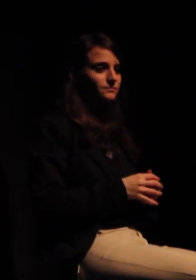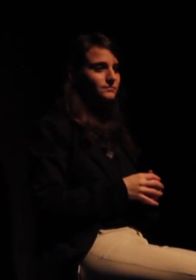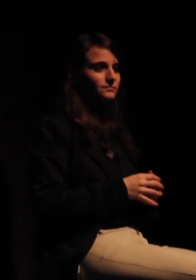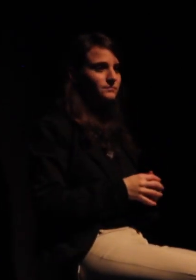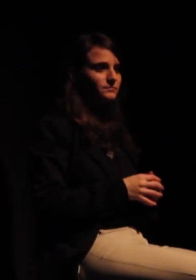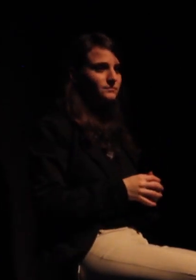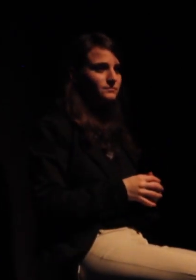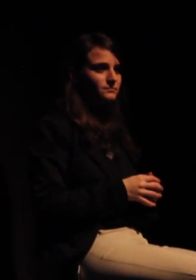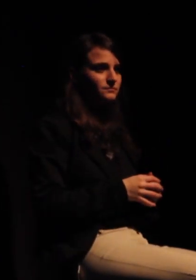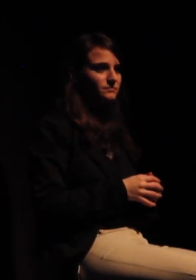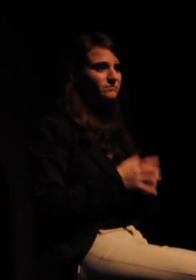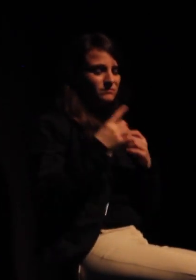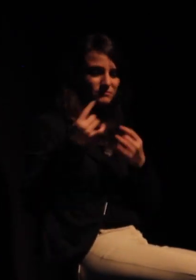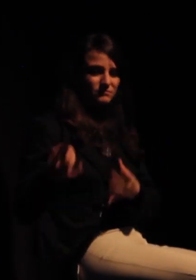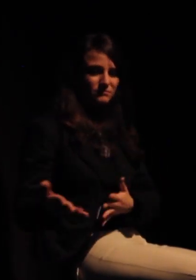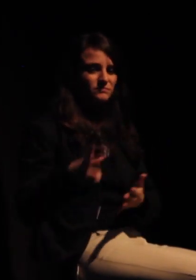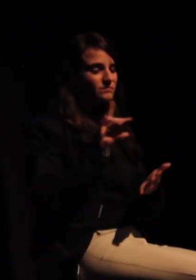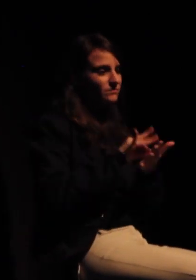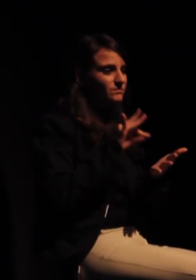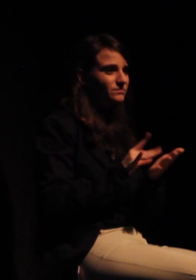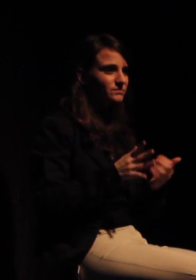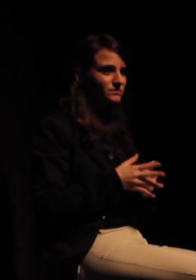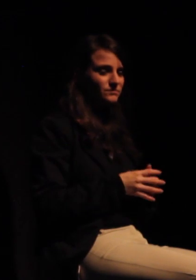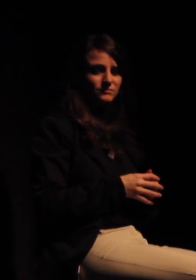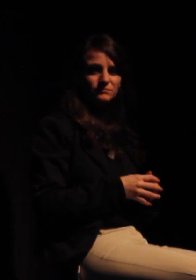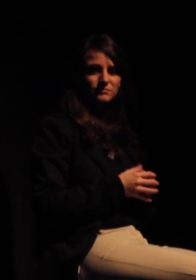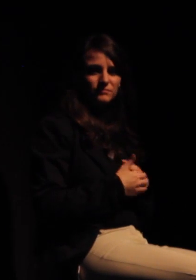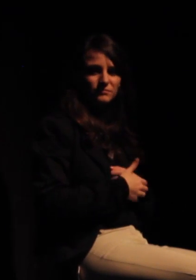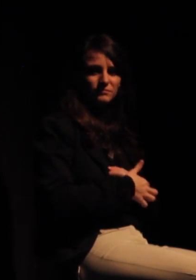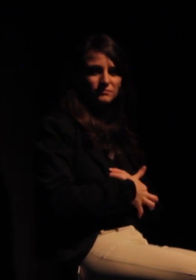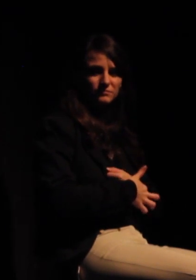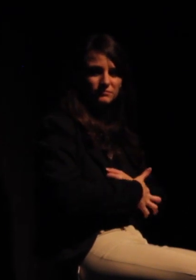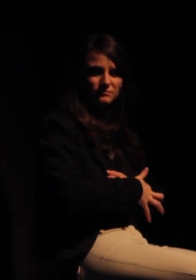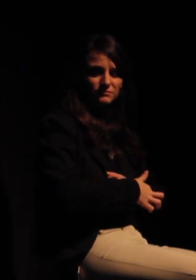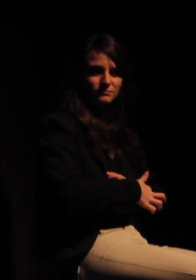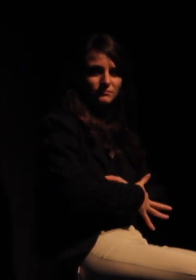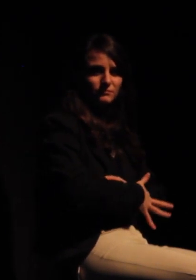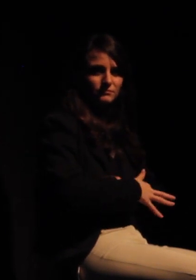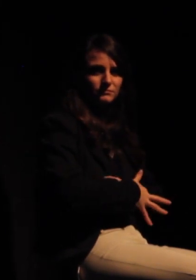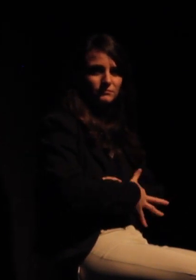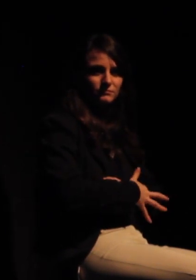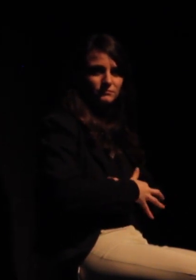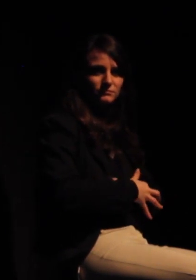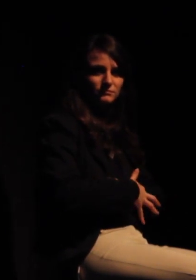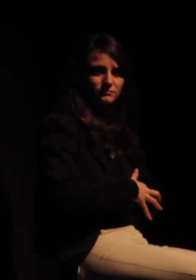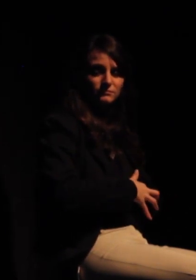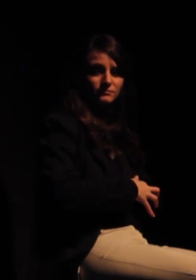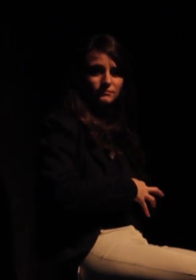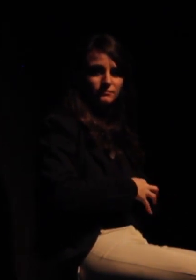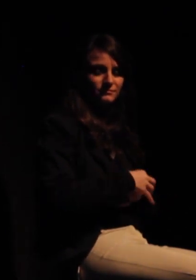quando eu jogo fora mesmo. Para ninguém encontrar aquela porcaria.